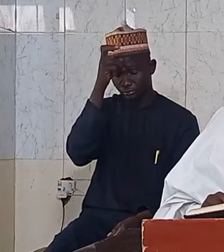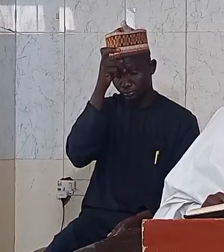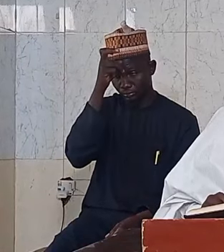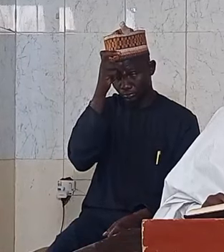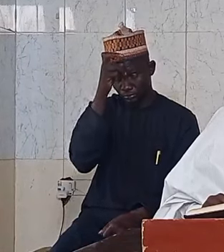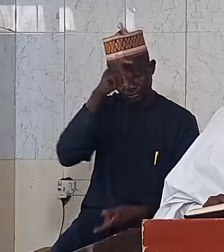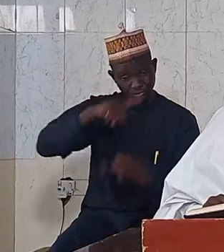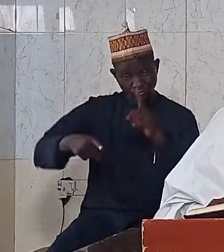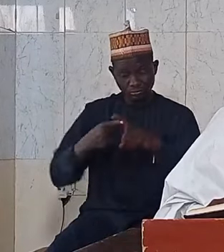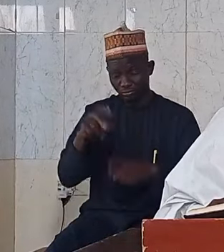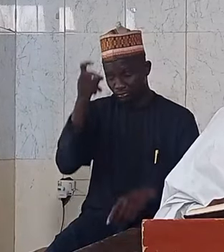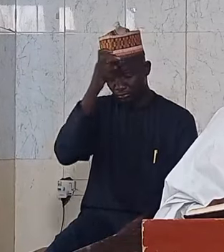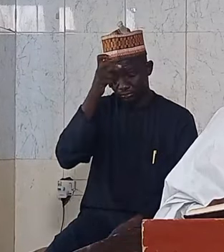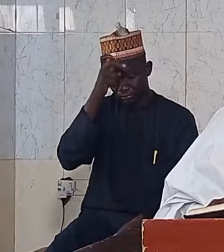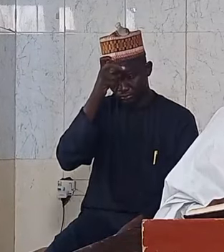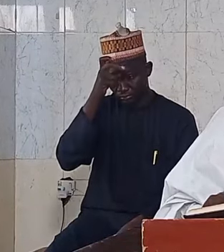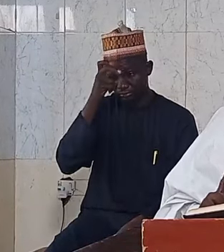majibinta shaydan